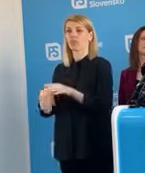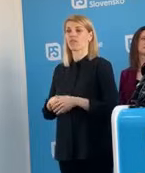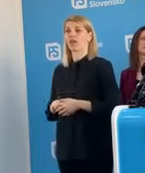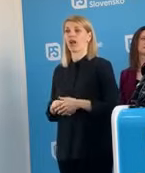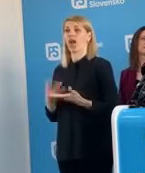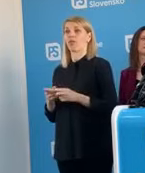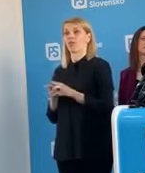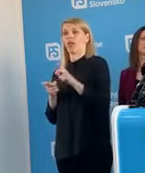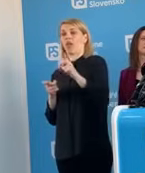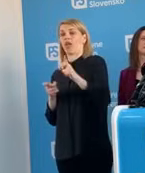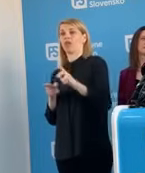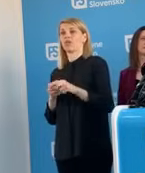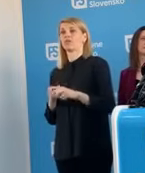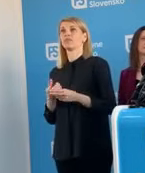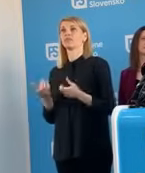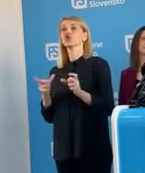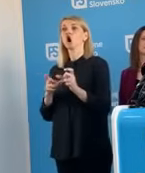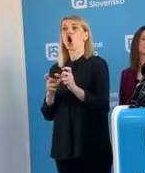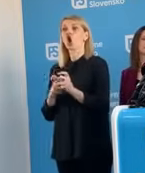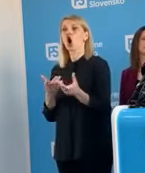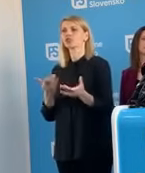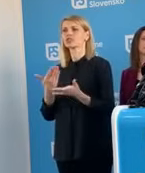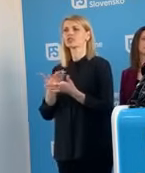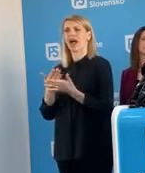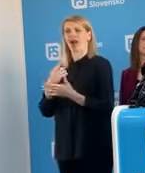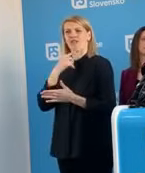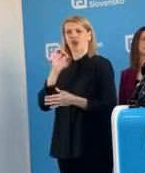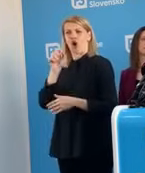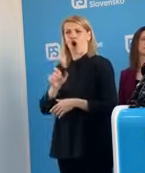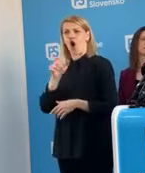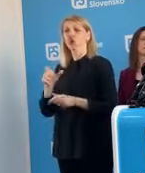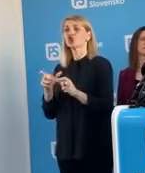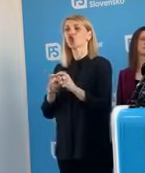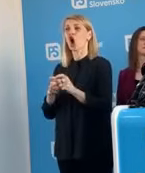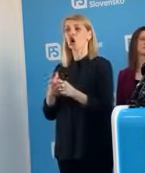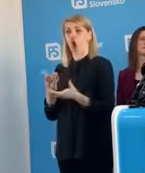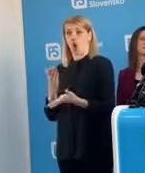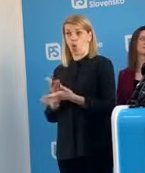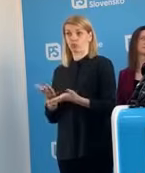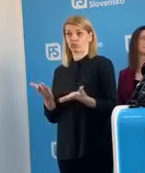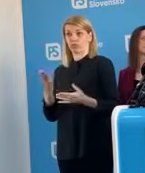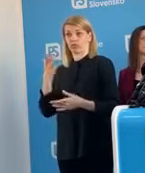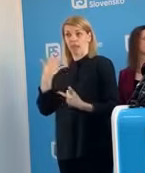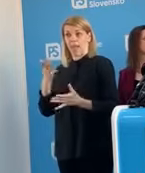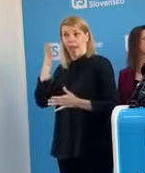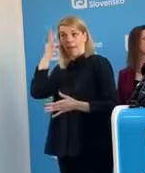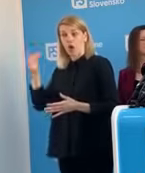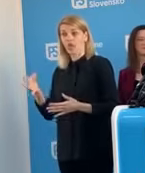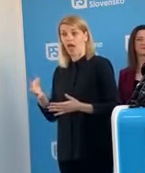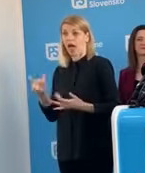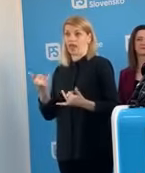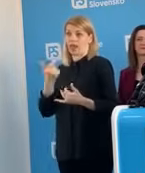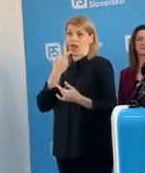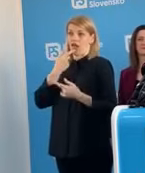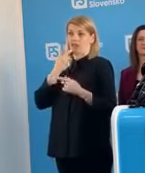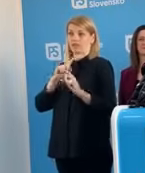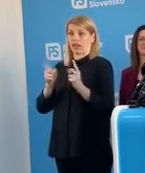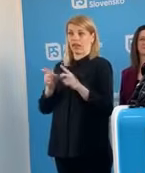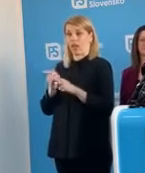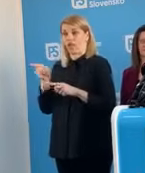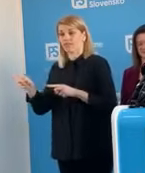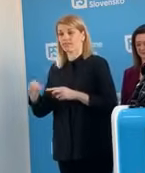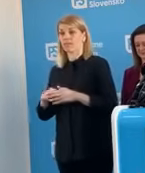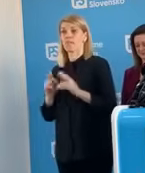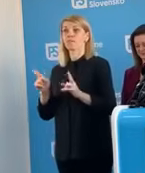Šoroš vyšiel z módy, alebo kde je, alebo ešte aj nejakých ďalších si viem predstaviť, ja neviem, vládu